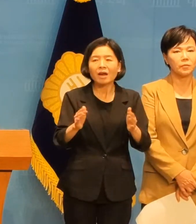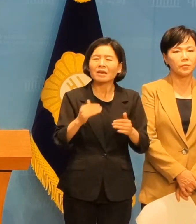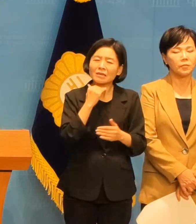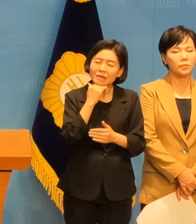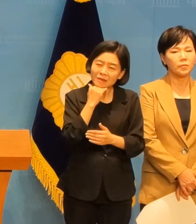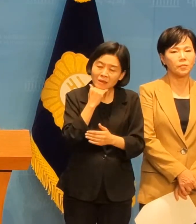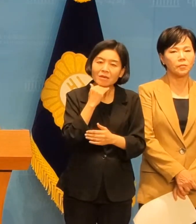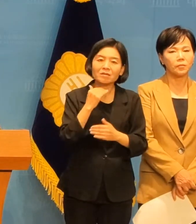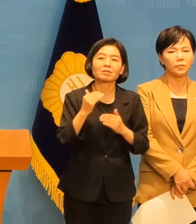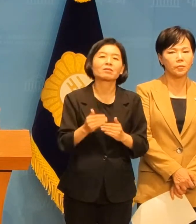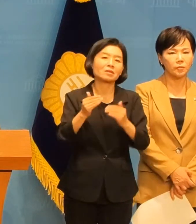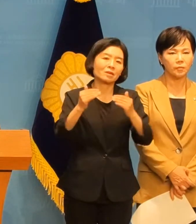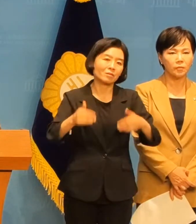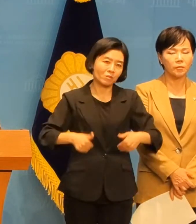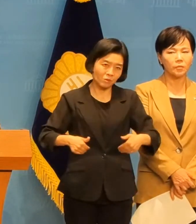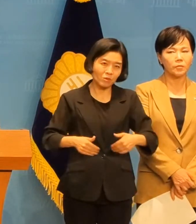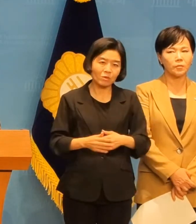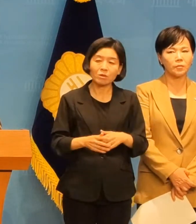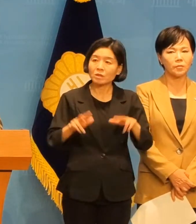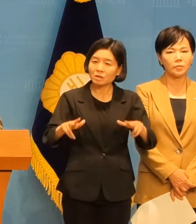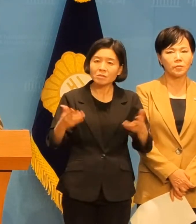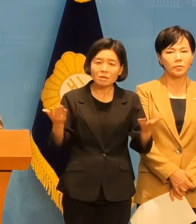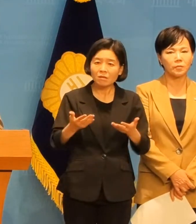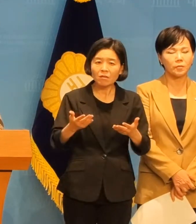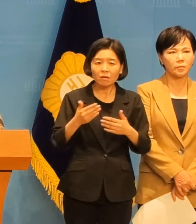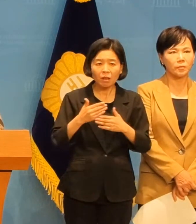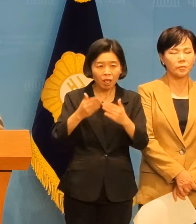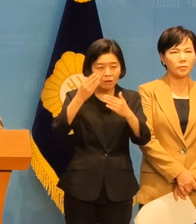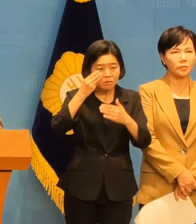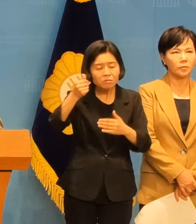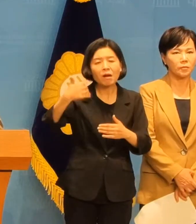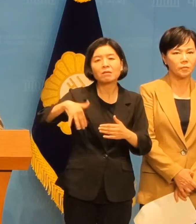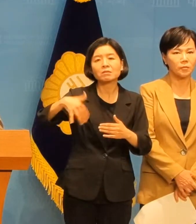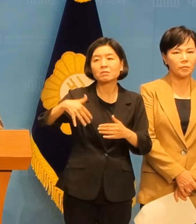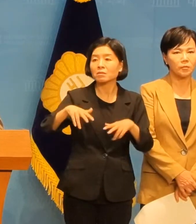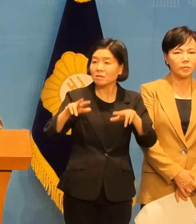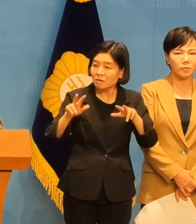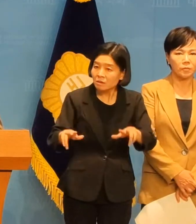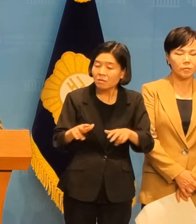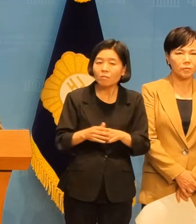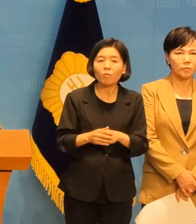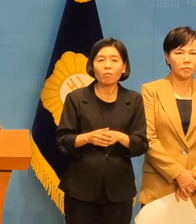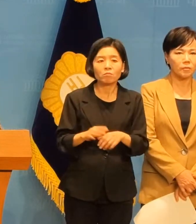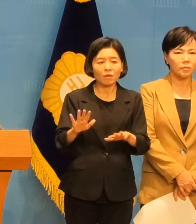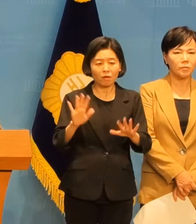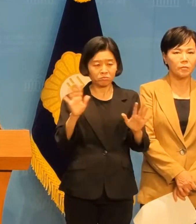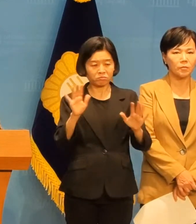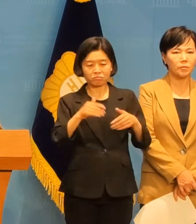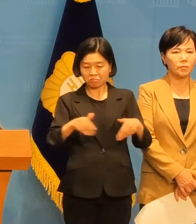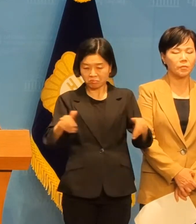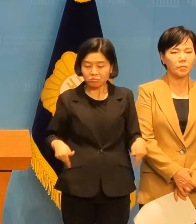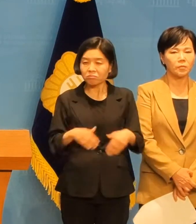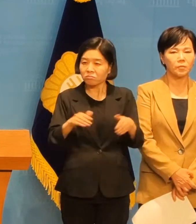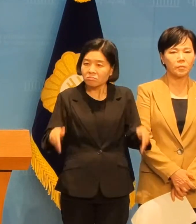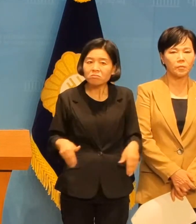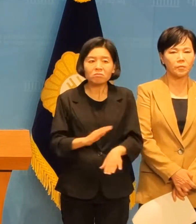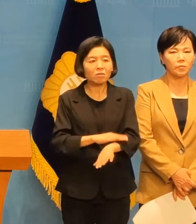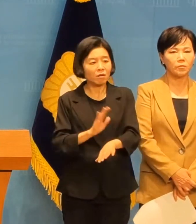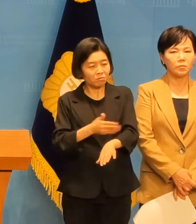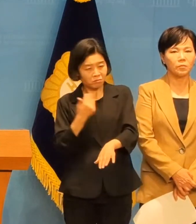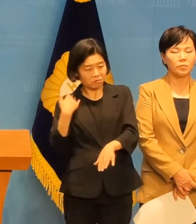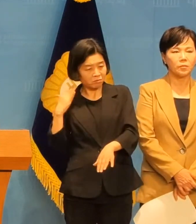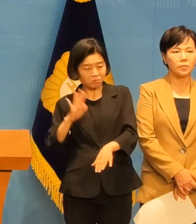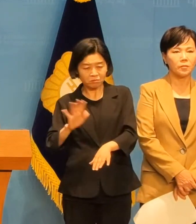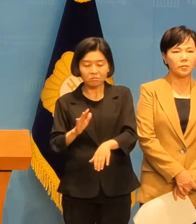것입니다. 이렇게 제대로 일도 하나도 해놓지도 않고 이제 와서 꼬리 자르기 책임 전가, 책임